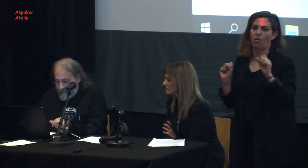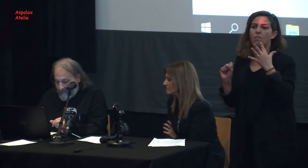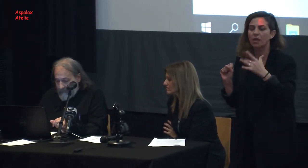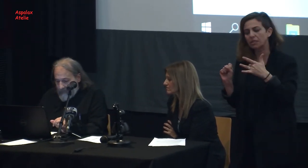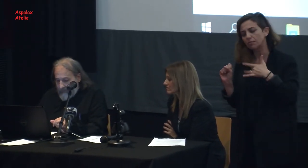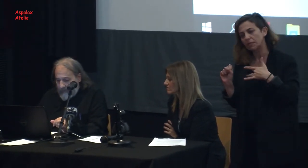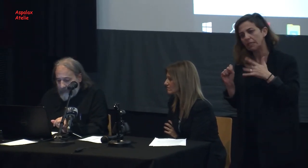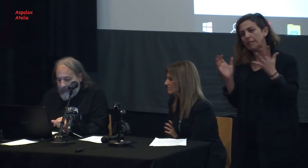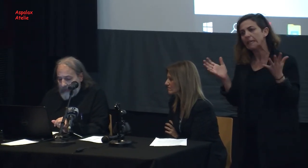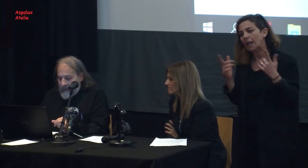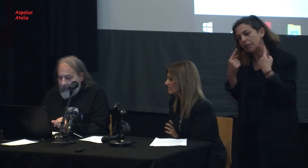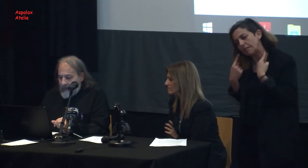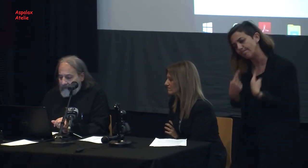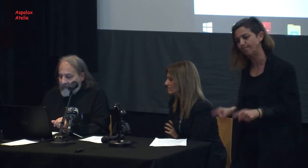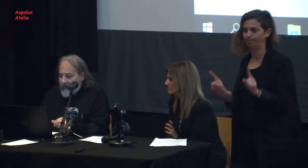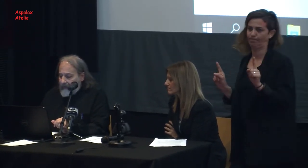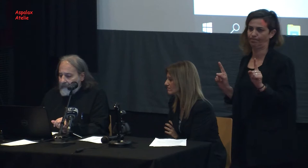από αυτό.